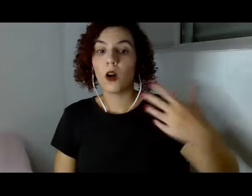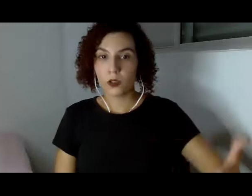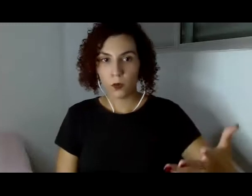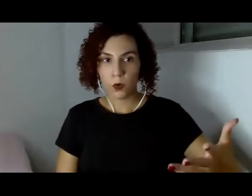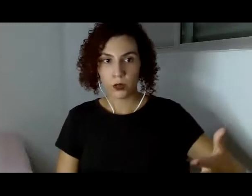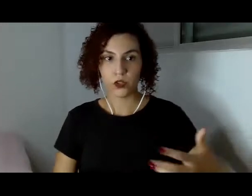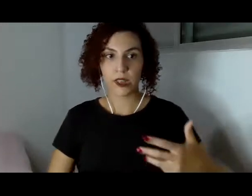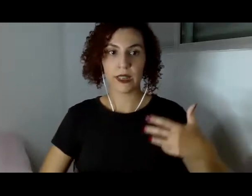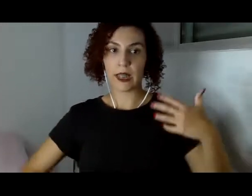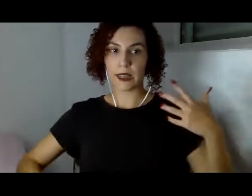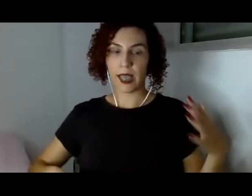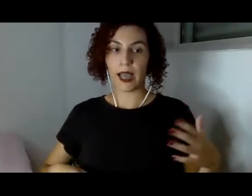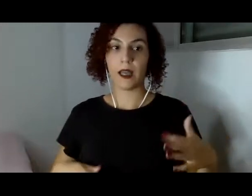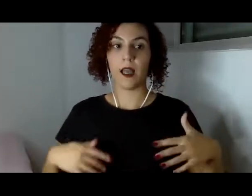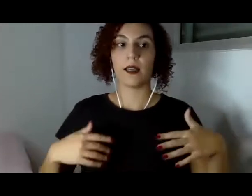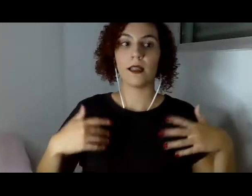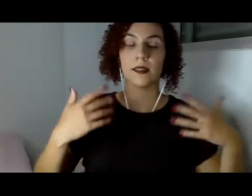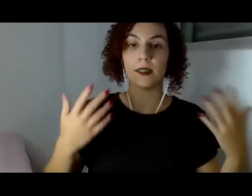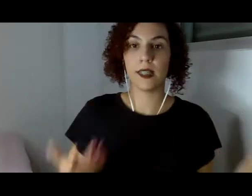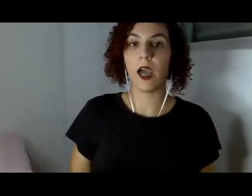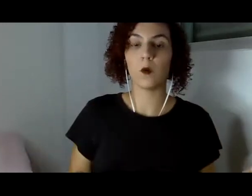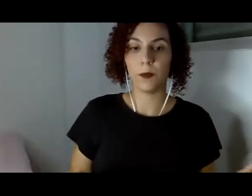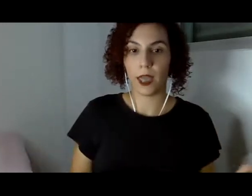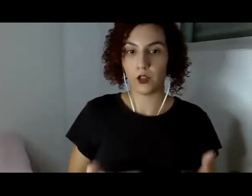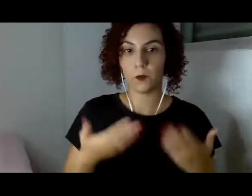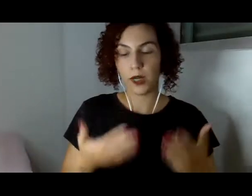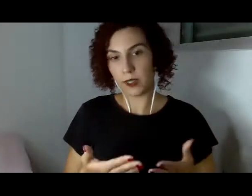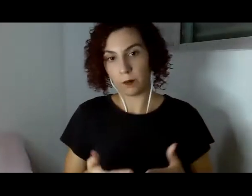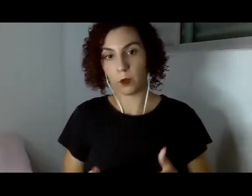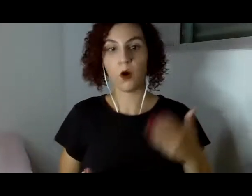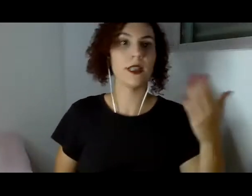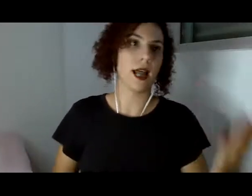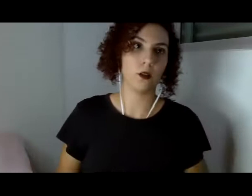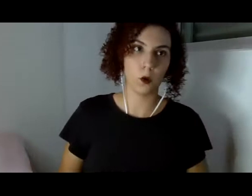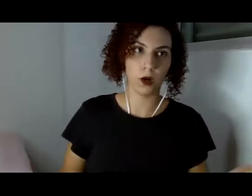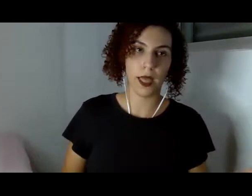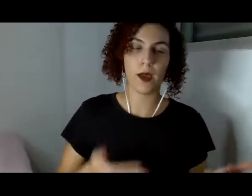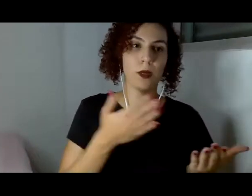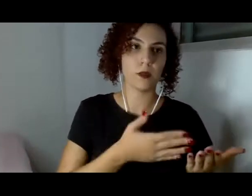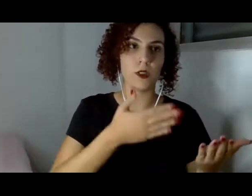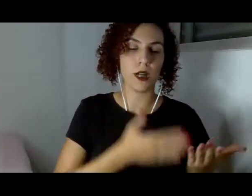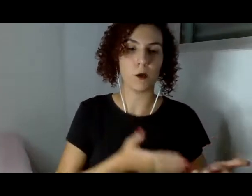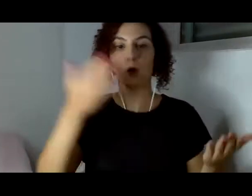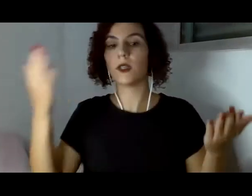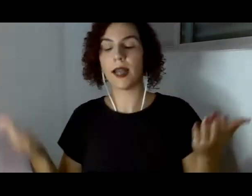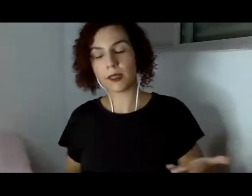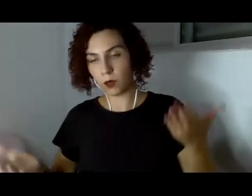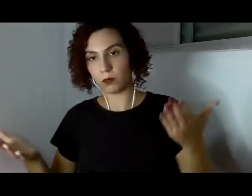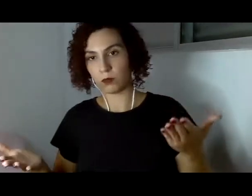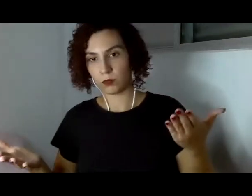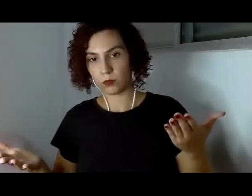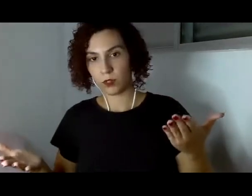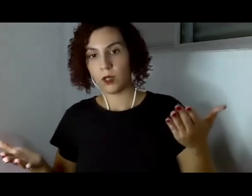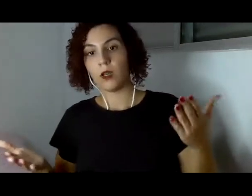Eu gosto muito de sinalizar se é o ambiente. Por exemplo, coordenador é o mesmo sinal de